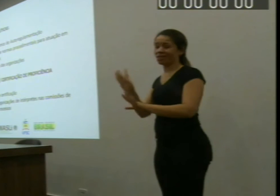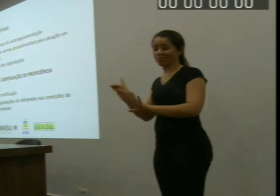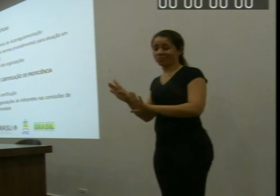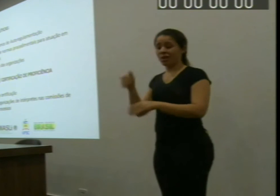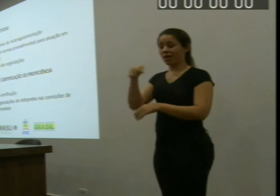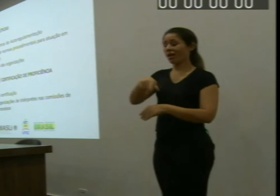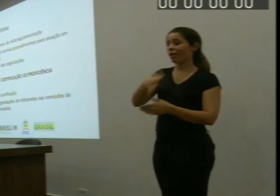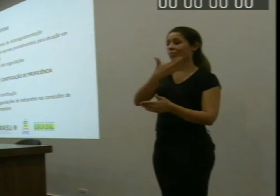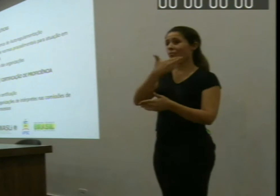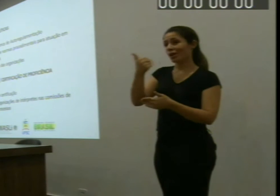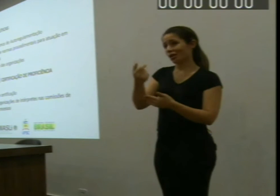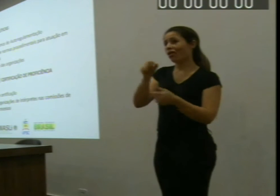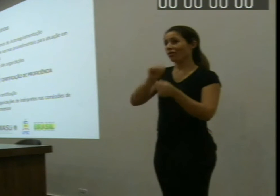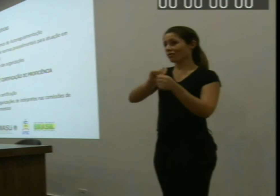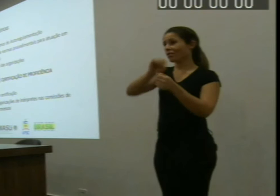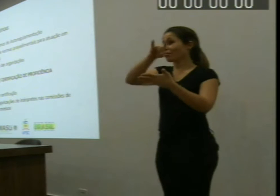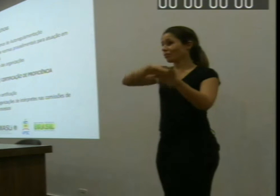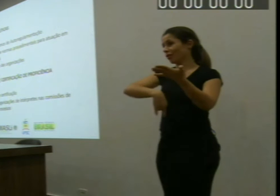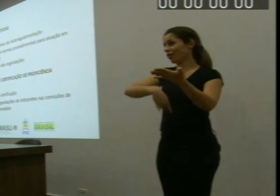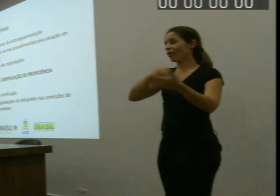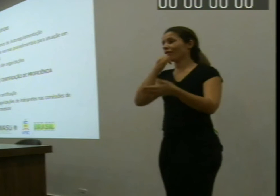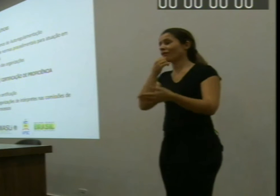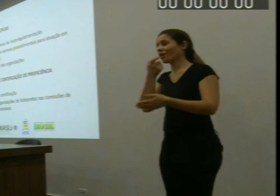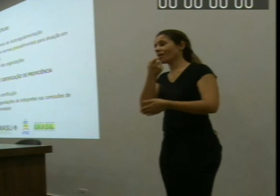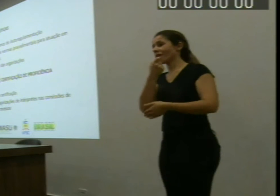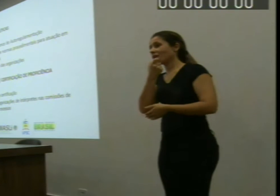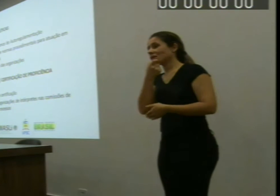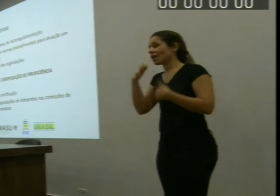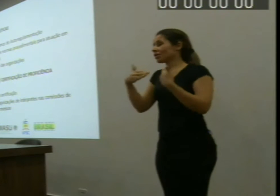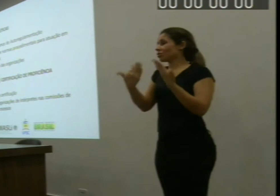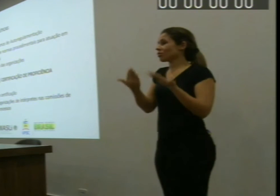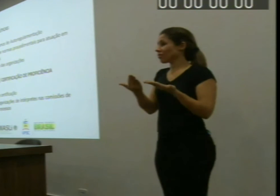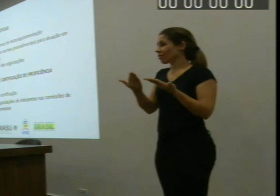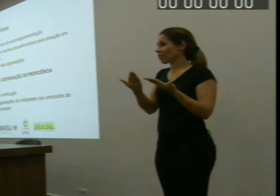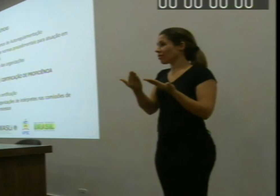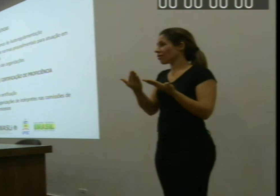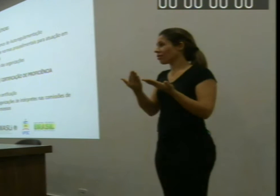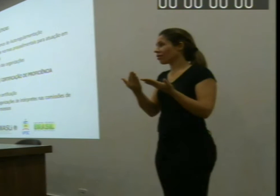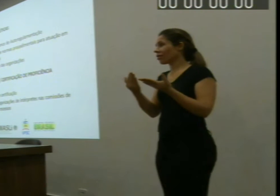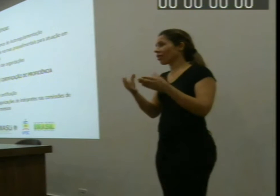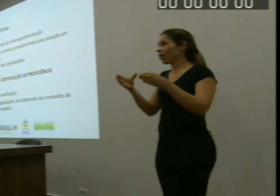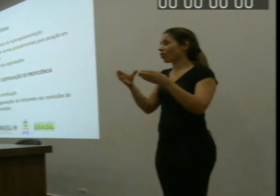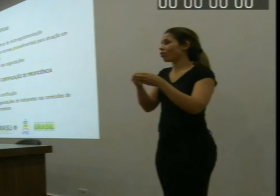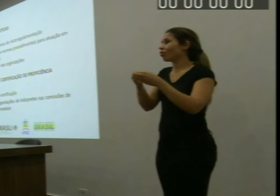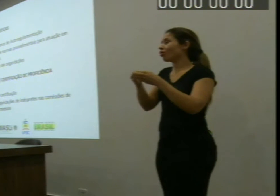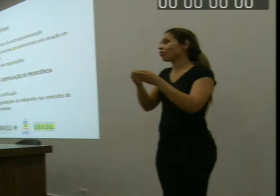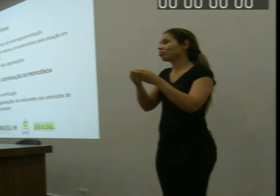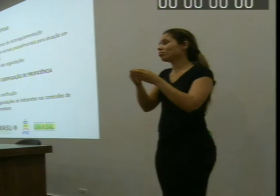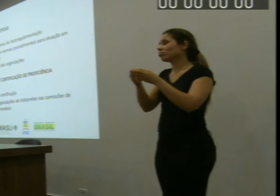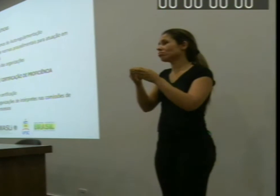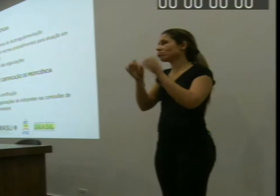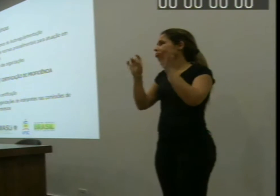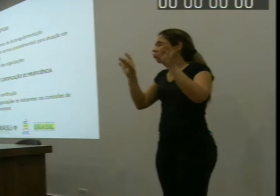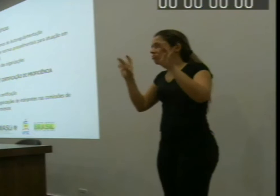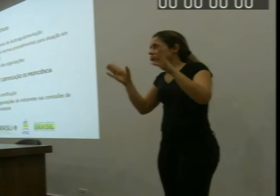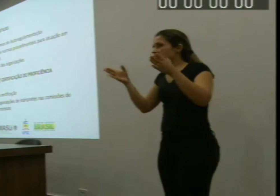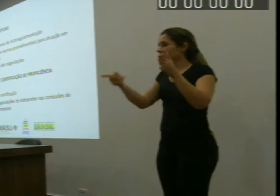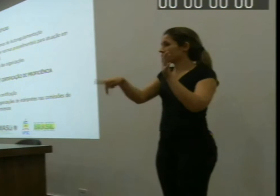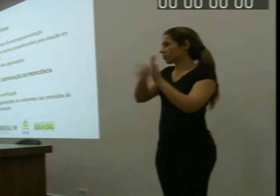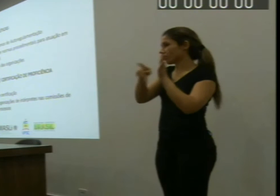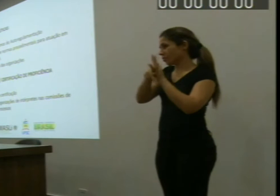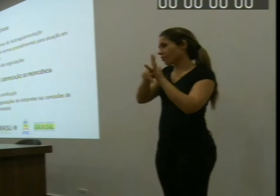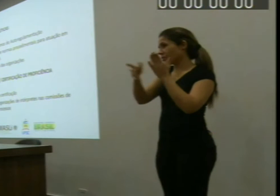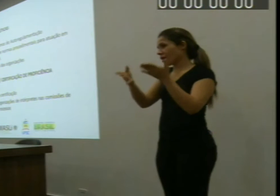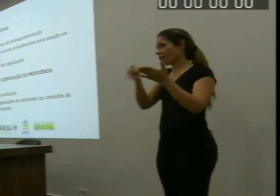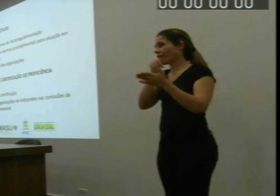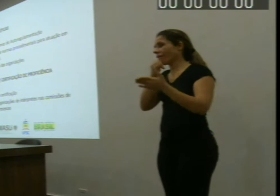inglês que assim quem quer um inglês mais comercial ligado à academia Ah vai torf quem quer um inglês mais